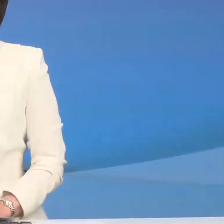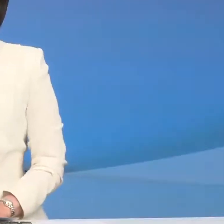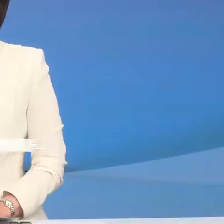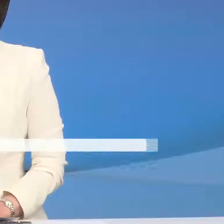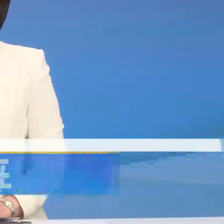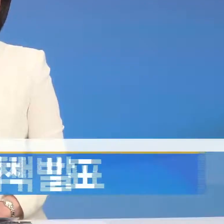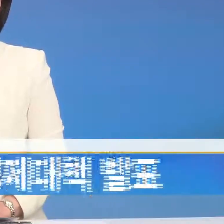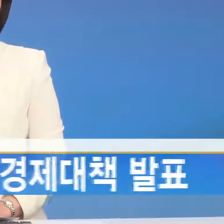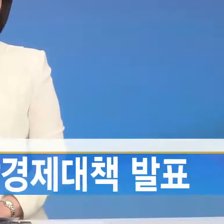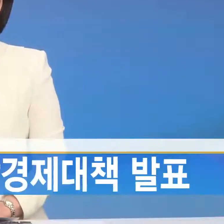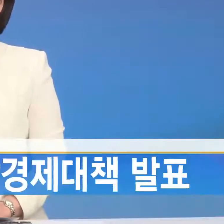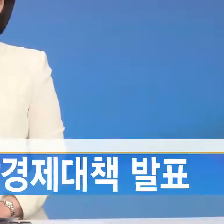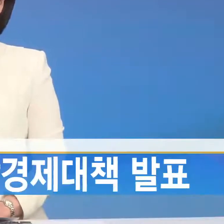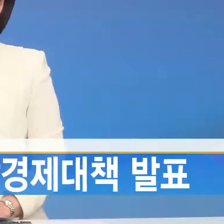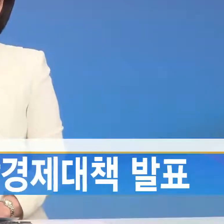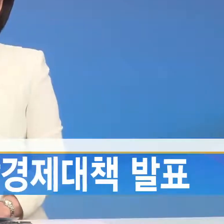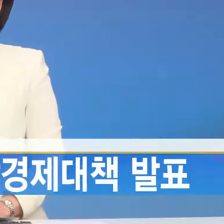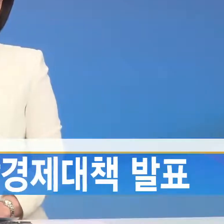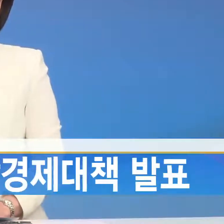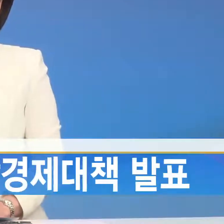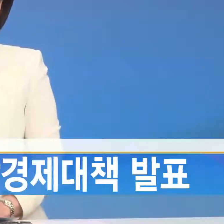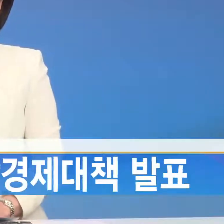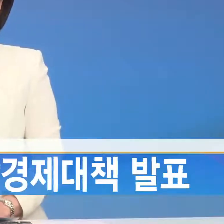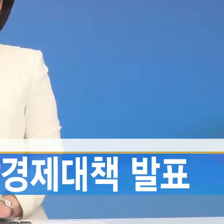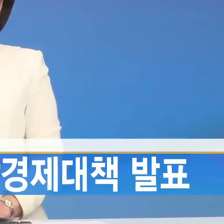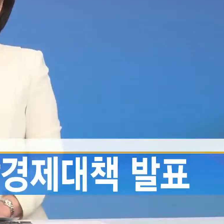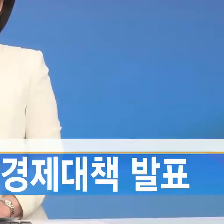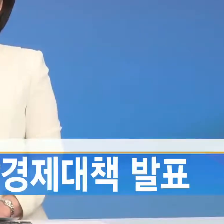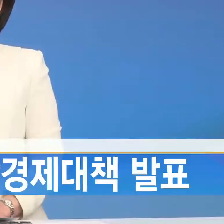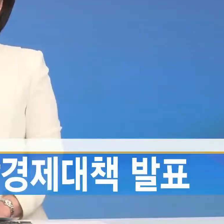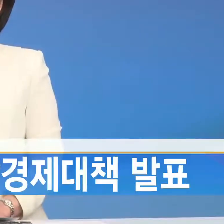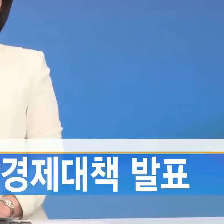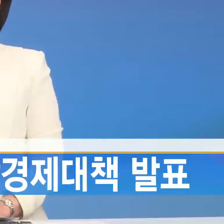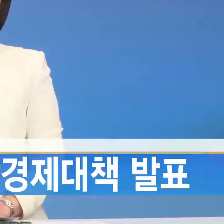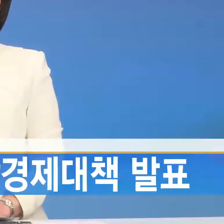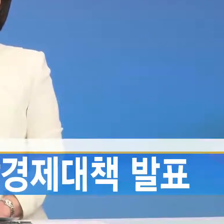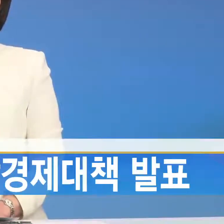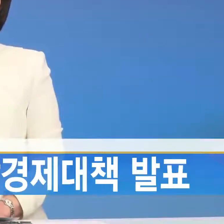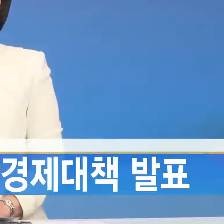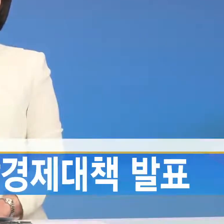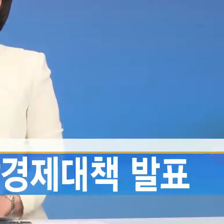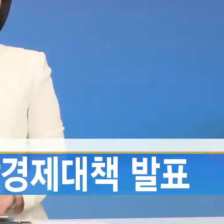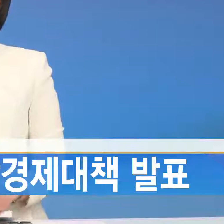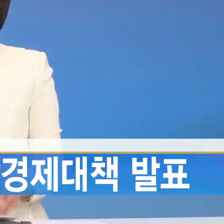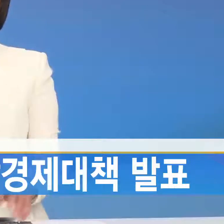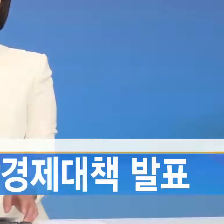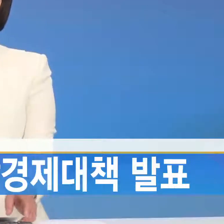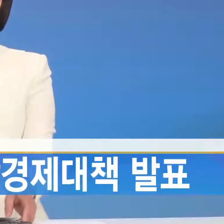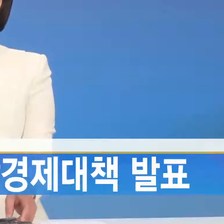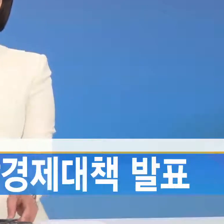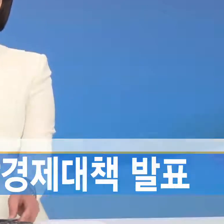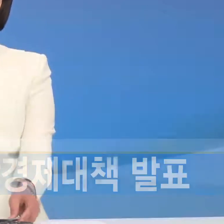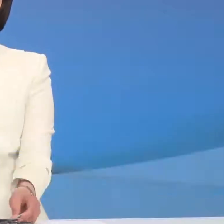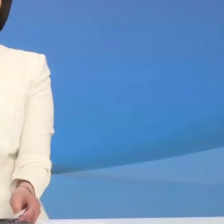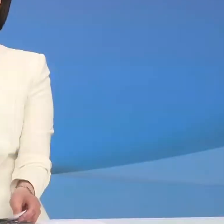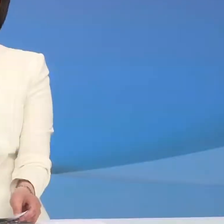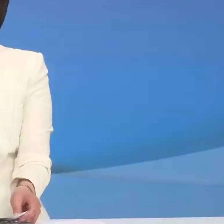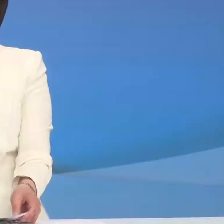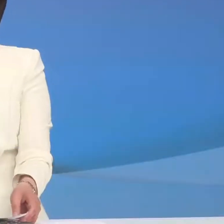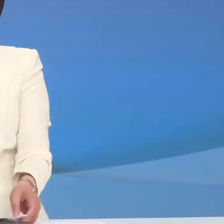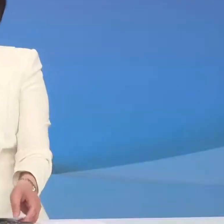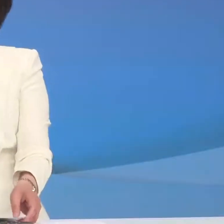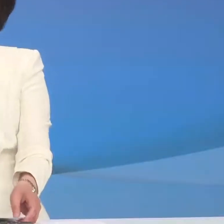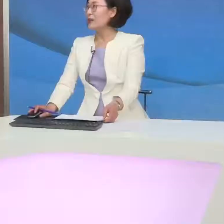배전 씨가 코로나19와 관련해 2차 비상경제대책 로드맵을 발표했습니다. 취재 기자와 함께 자세한 이야기